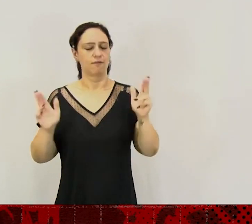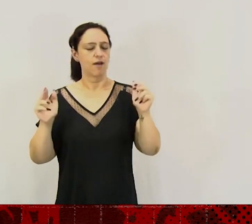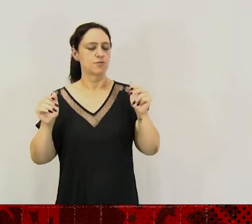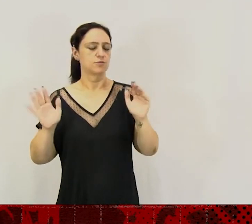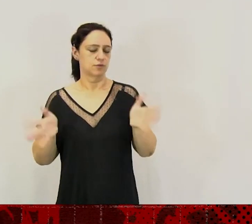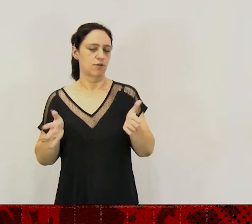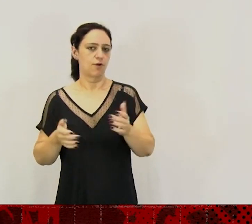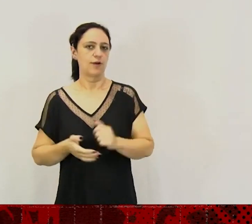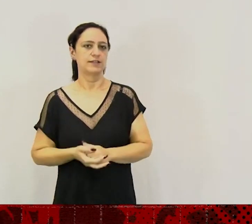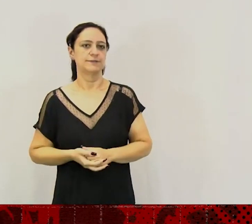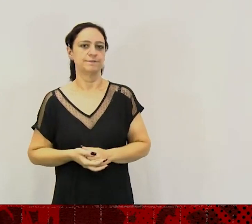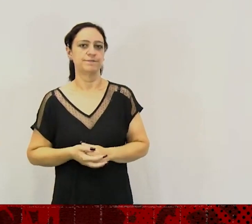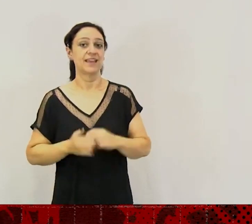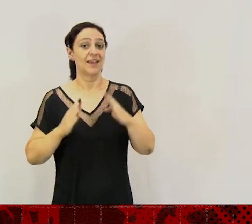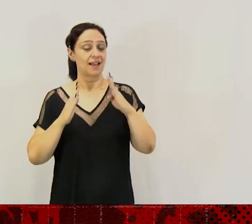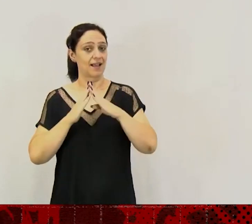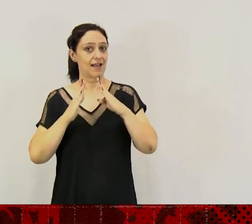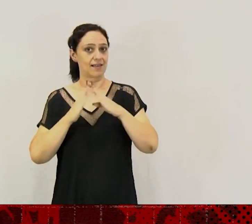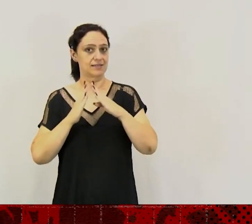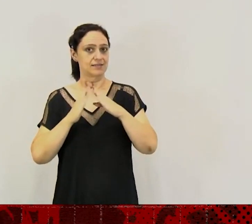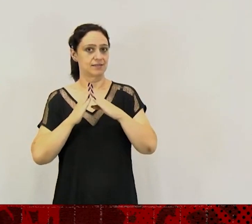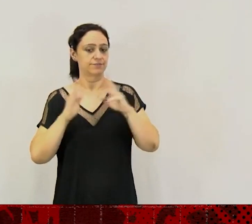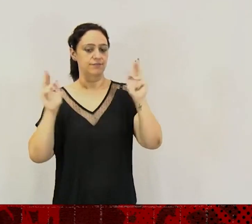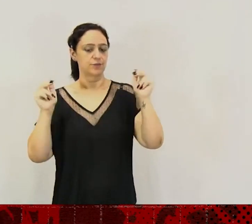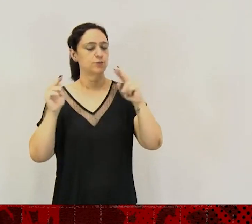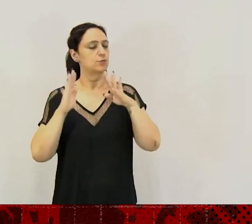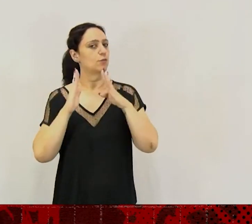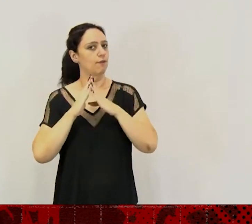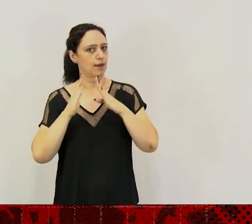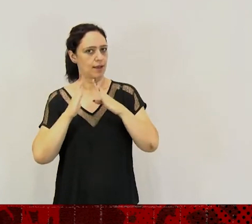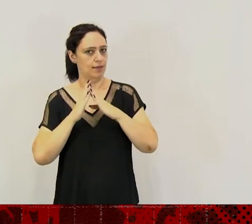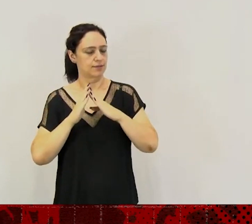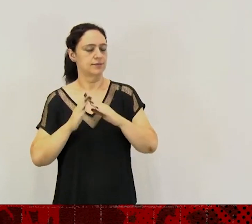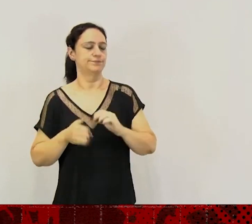isso, sobre casa.